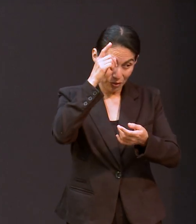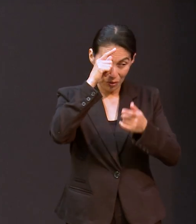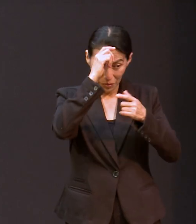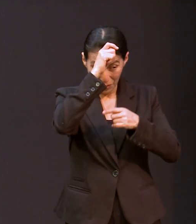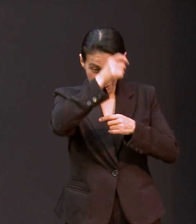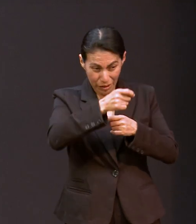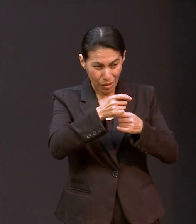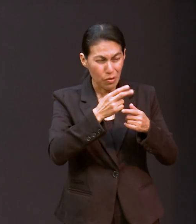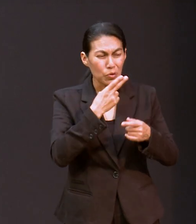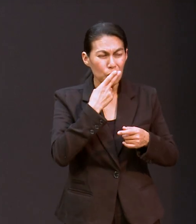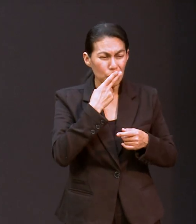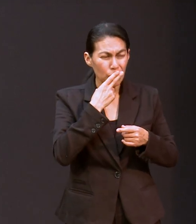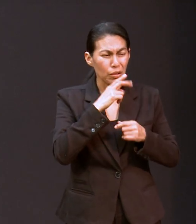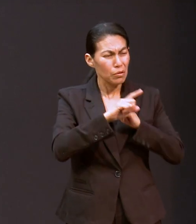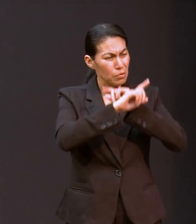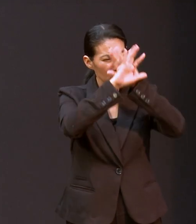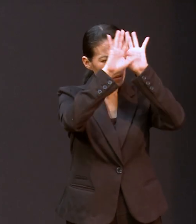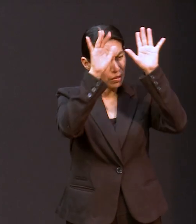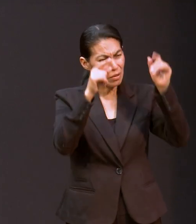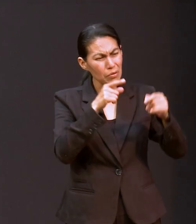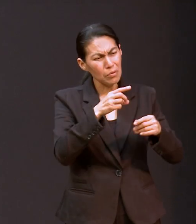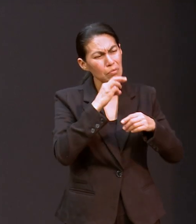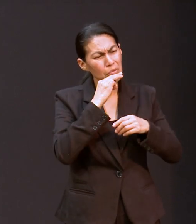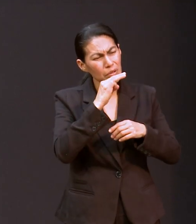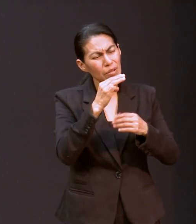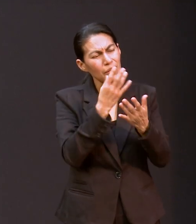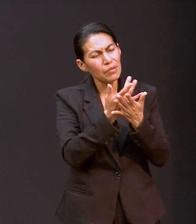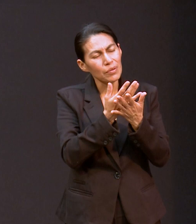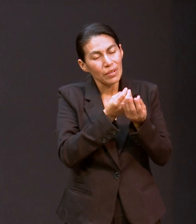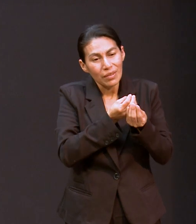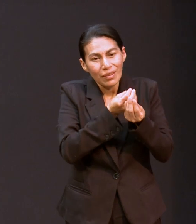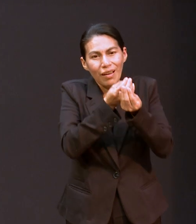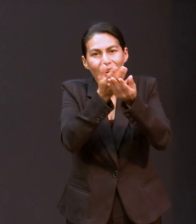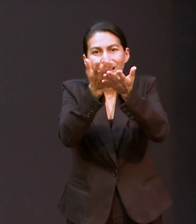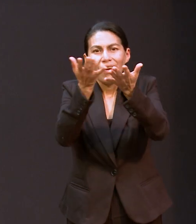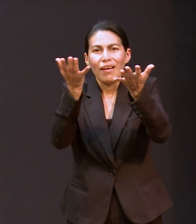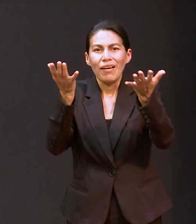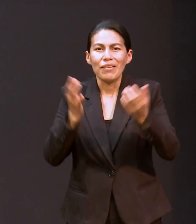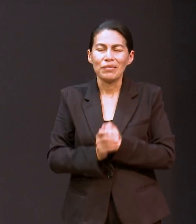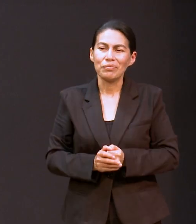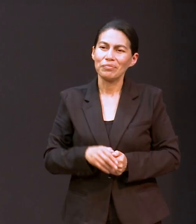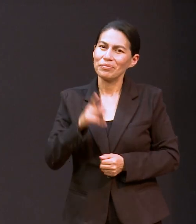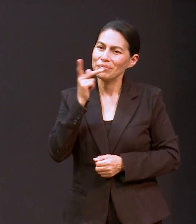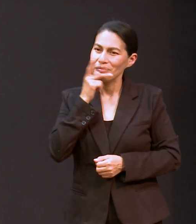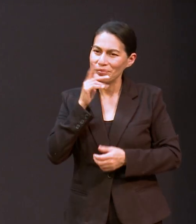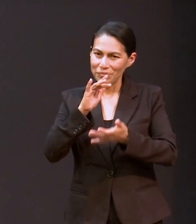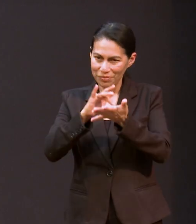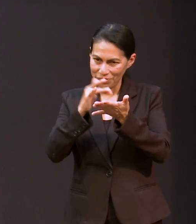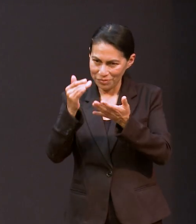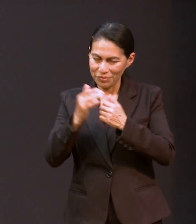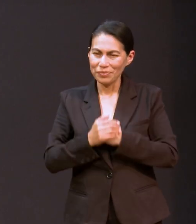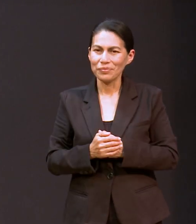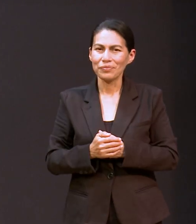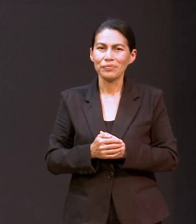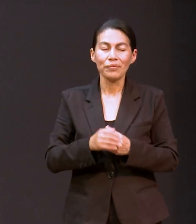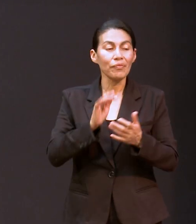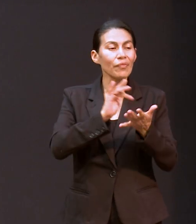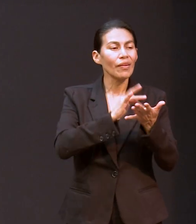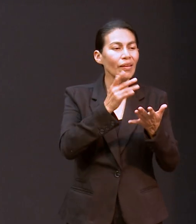Dios te siga usando para su gloria como un Mensajero de esperanza gracias pastor